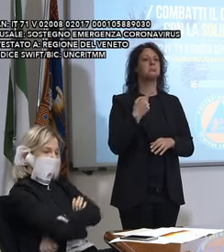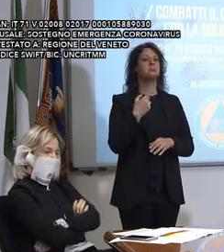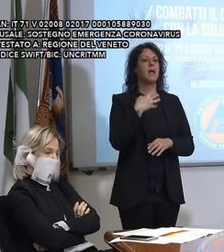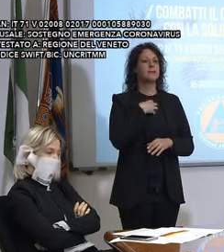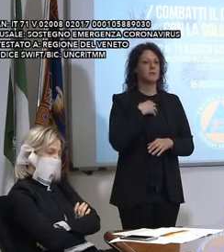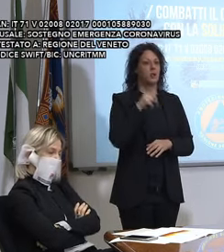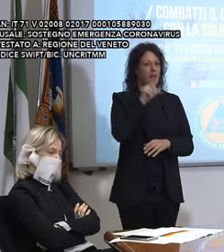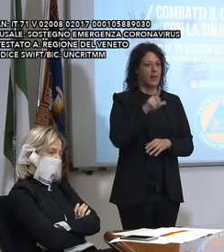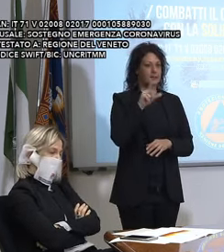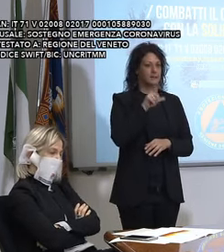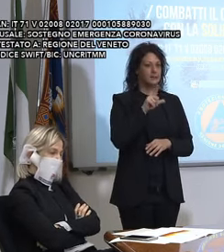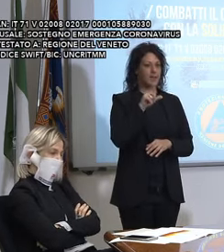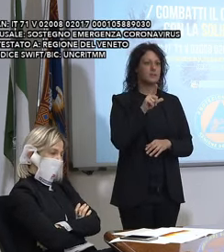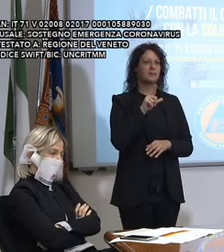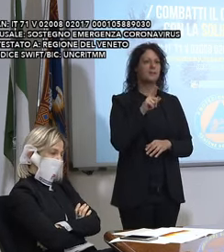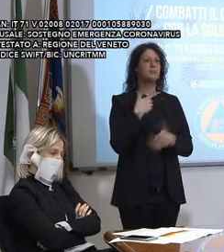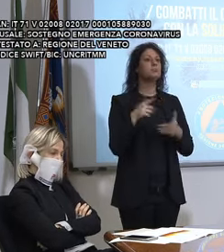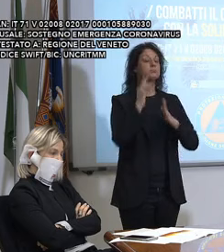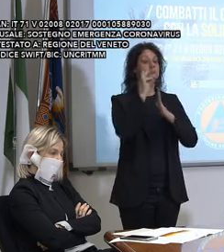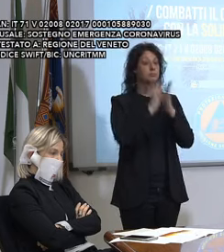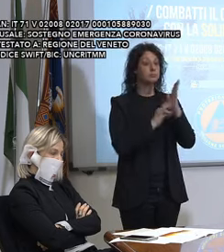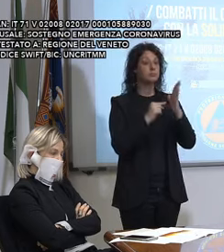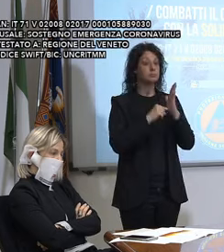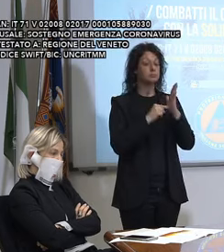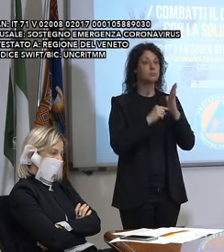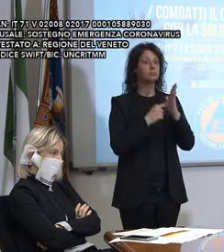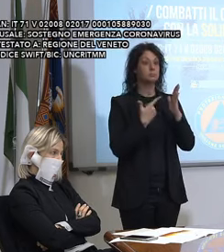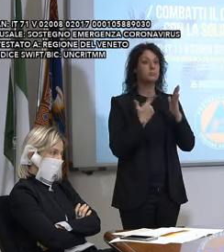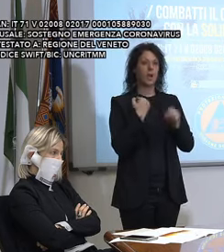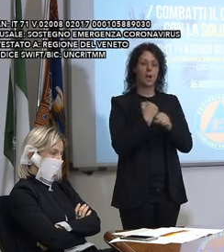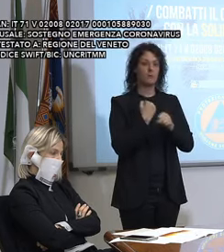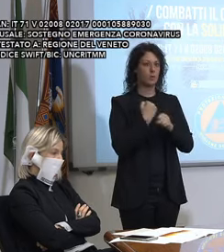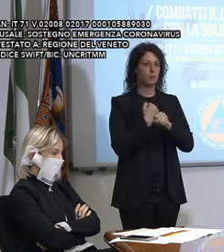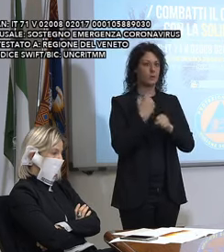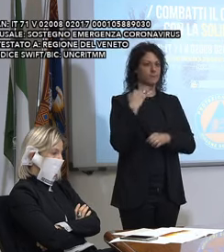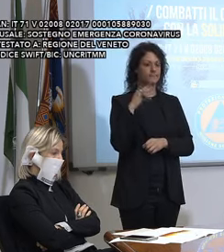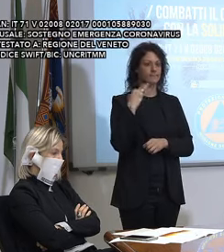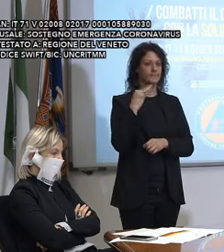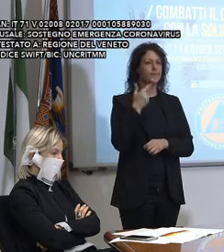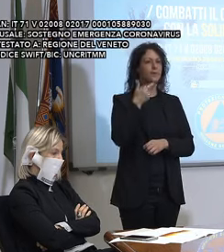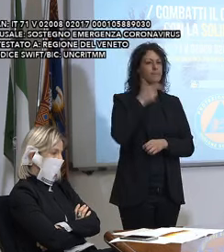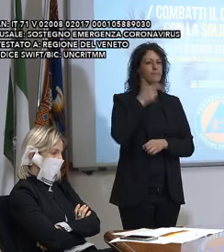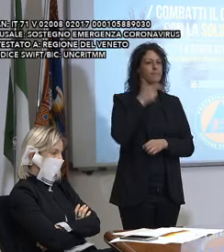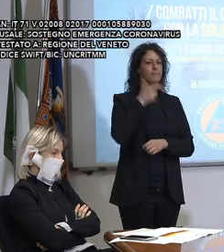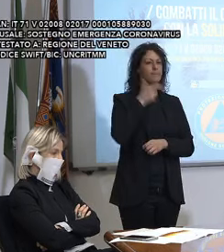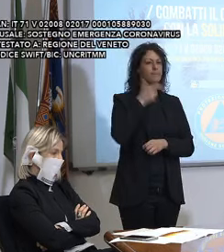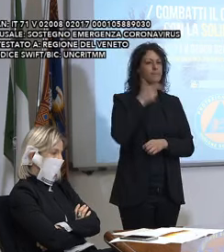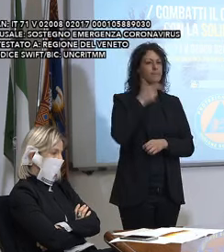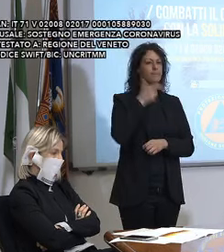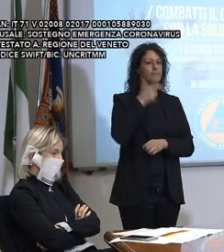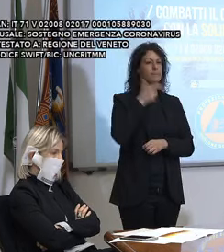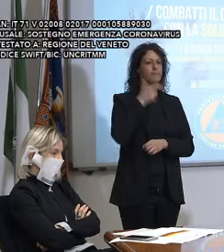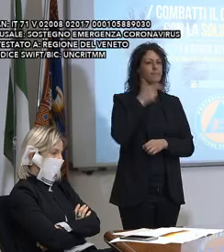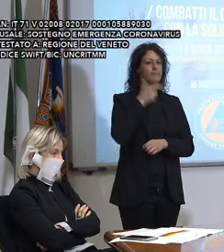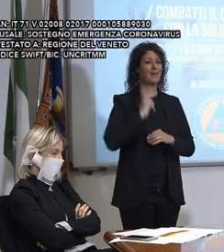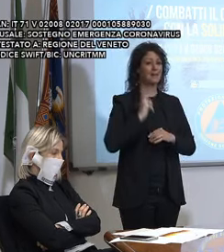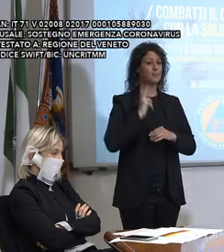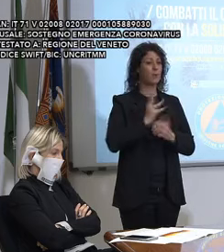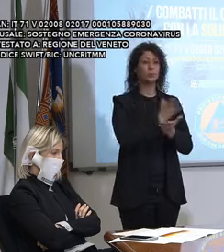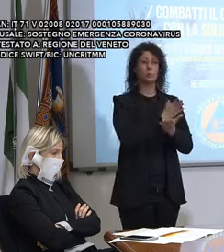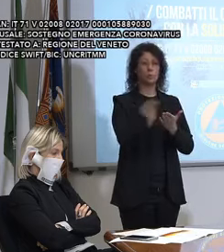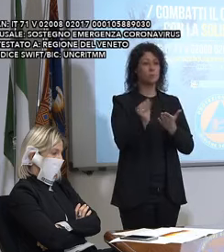ha fatto veramente un ottimo lavoro, perché oltre ad avere sondato tutte le case di riposo con